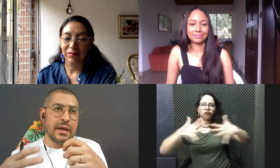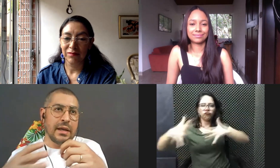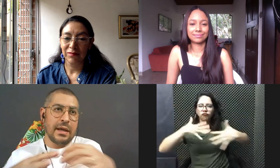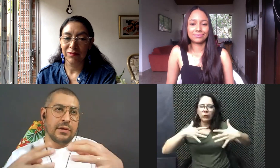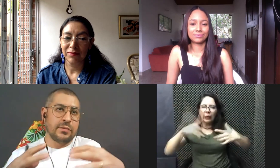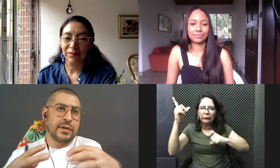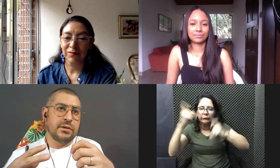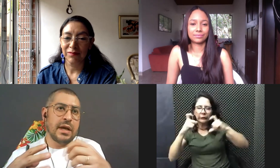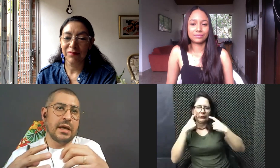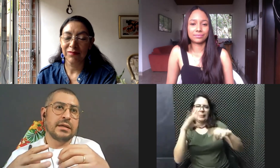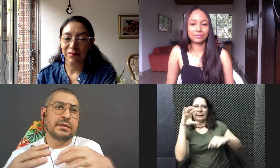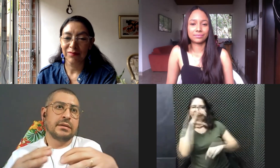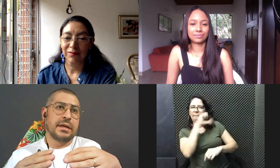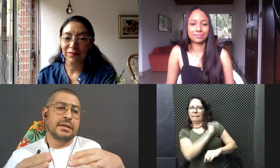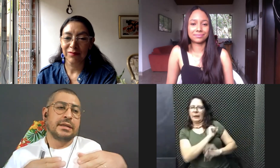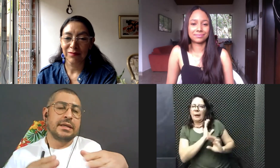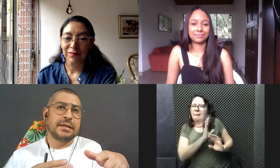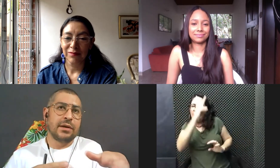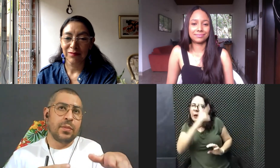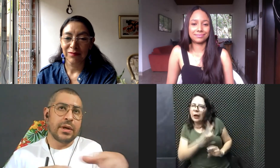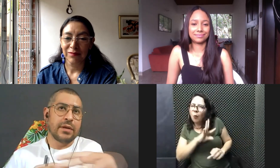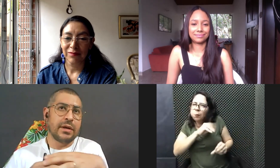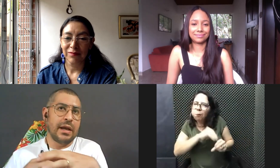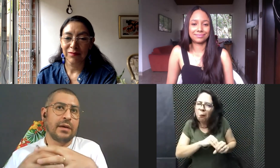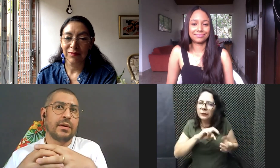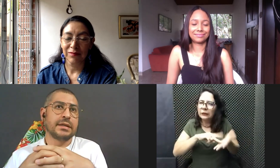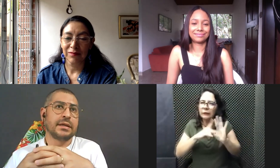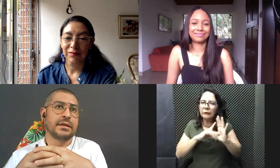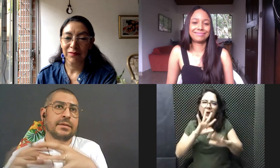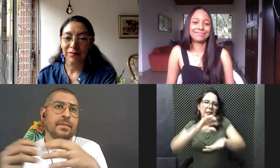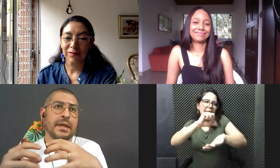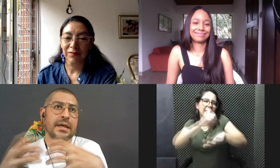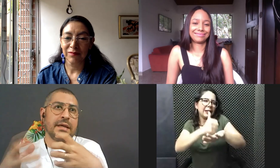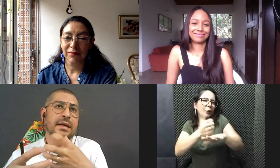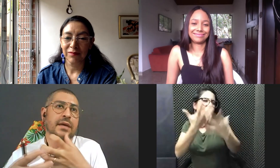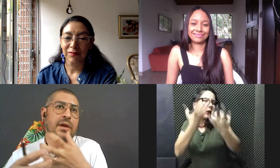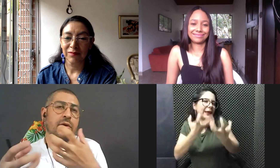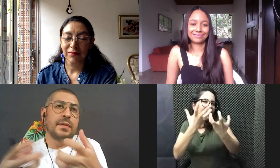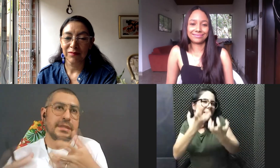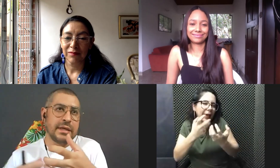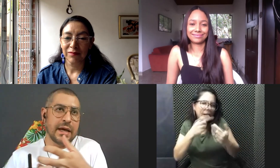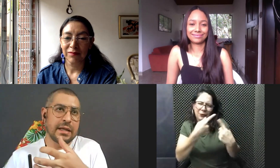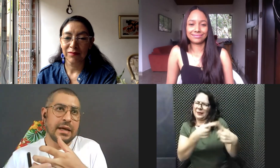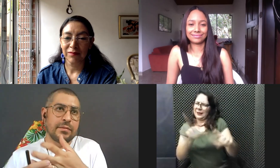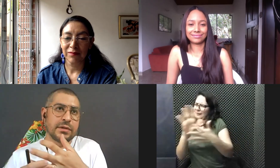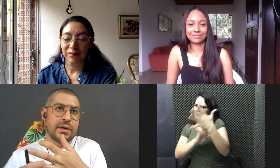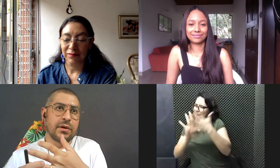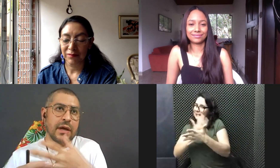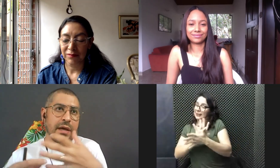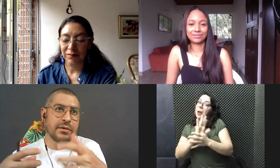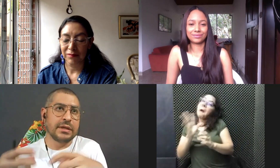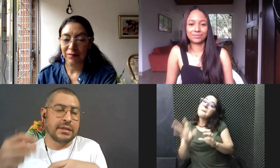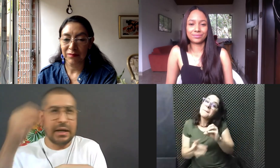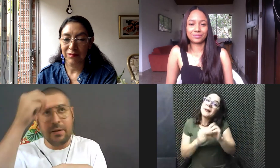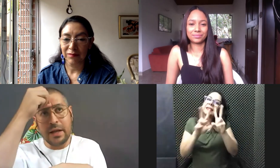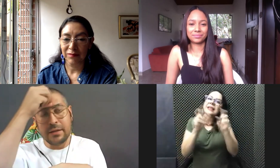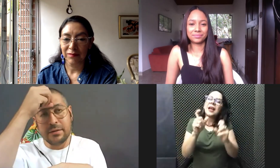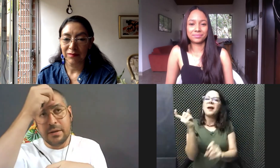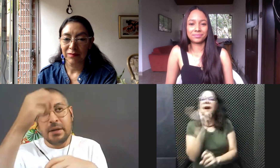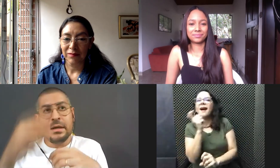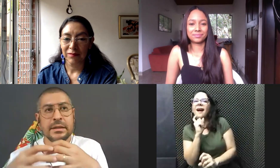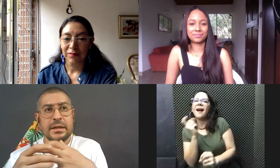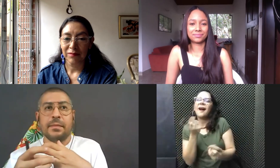ve en los personajes distan un poquito de la lengua de señas y hay una comicidad, digamos, en lo que ellos están